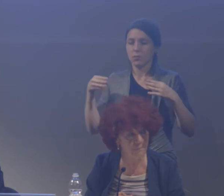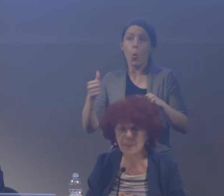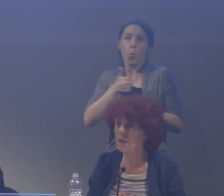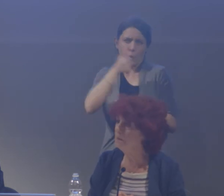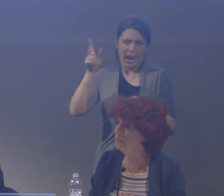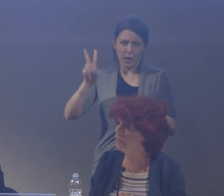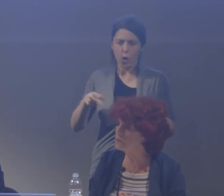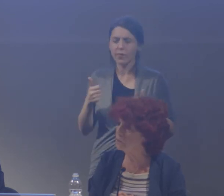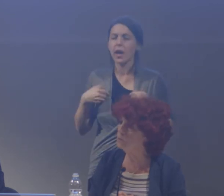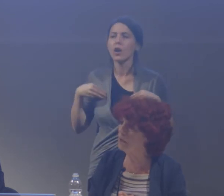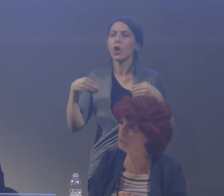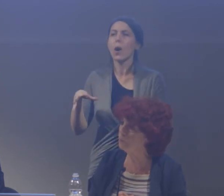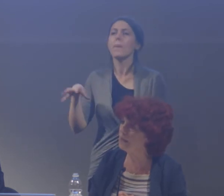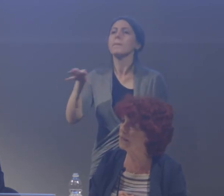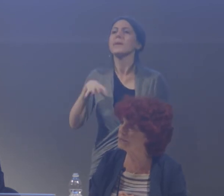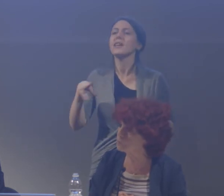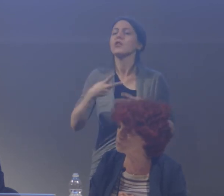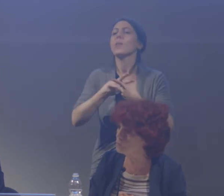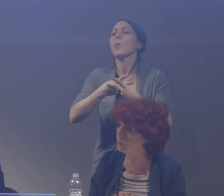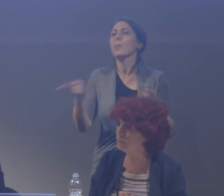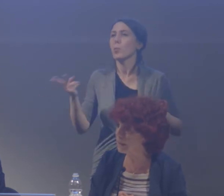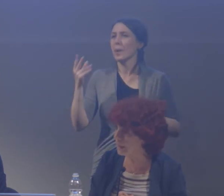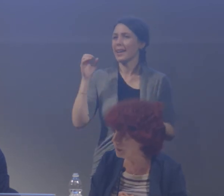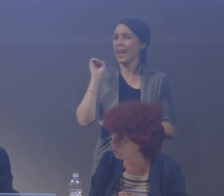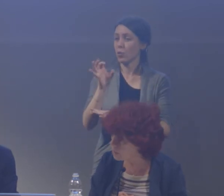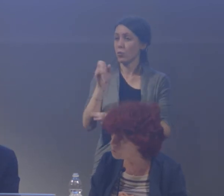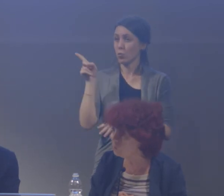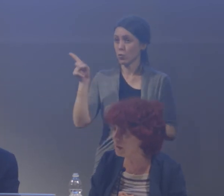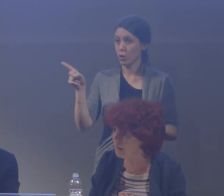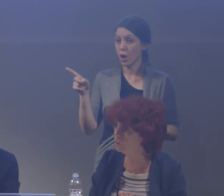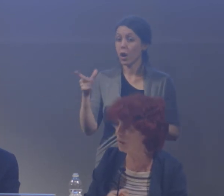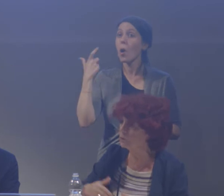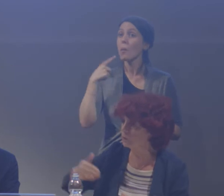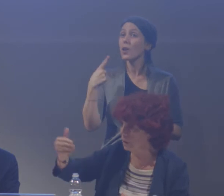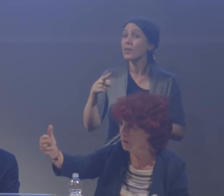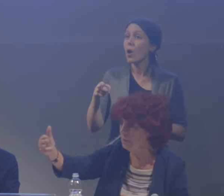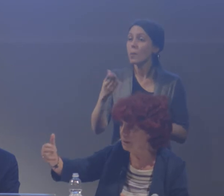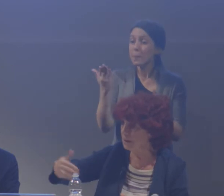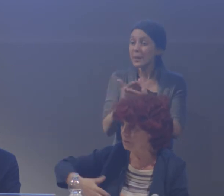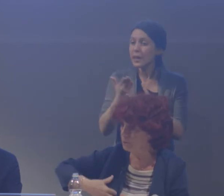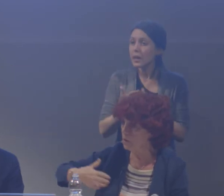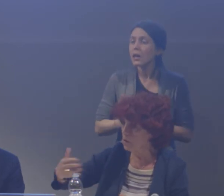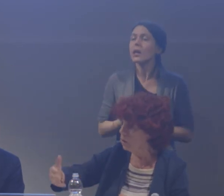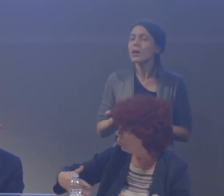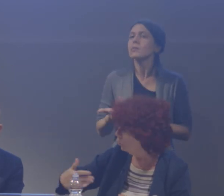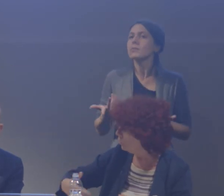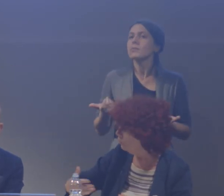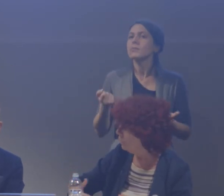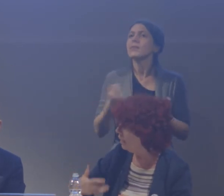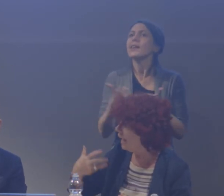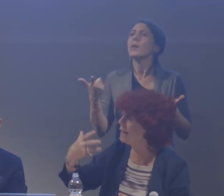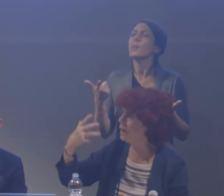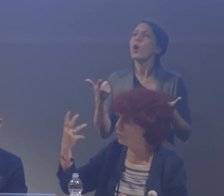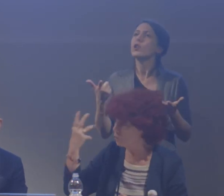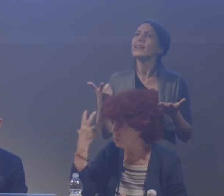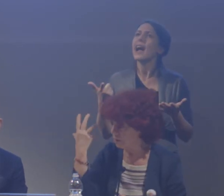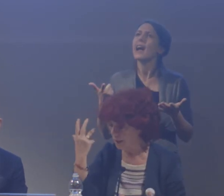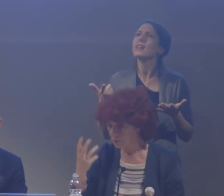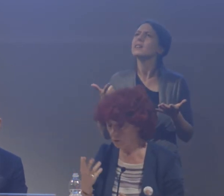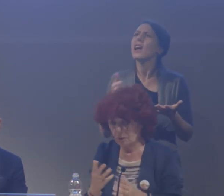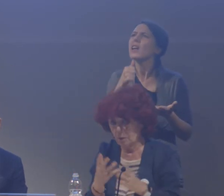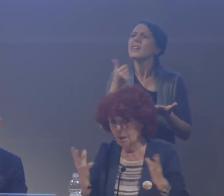anno ministro della pubblica istruzione, perché anche questo è un altro degli elementi che può contribuire a che